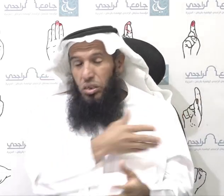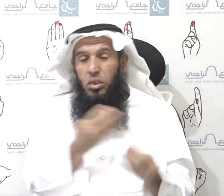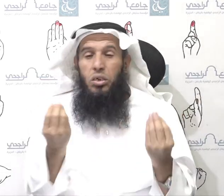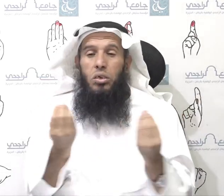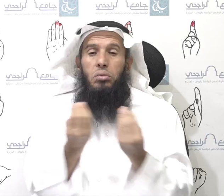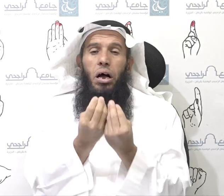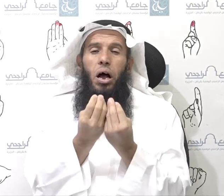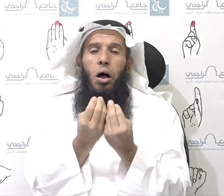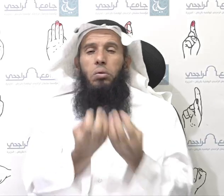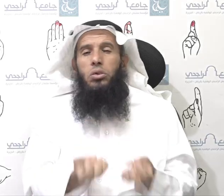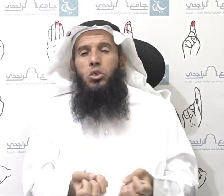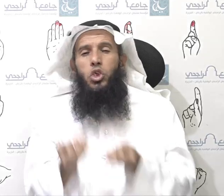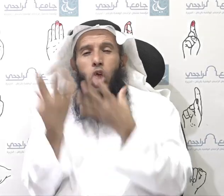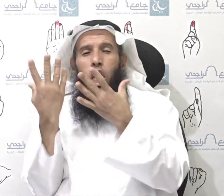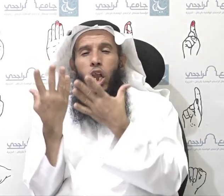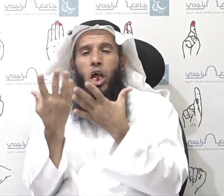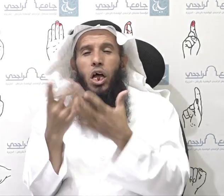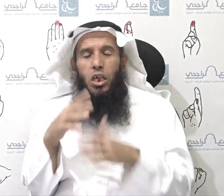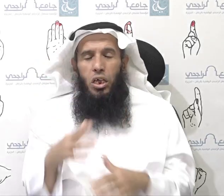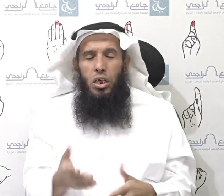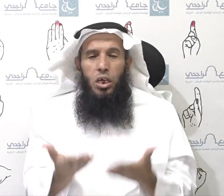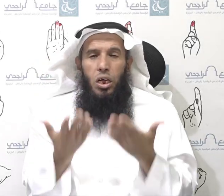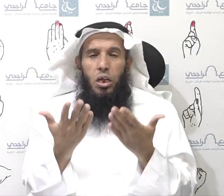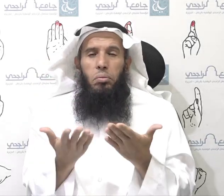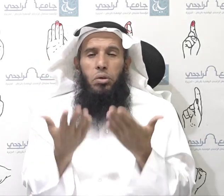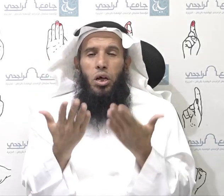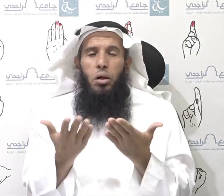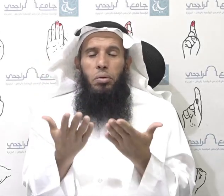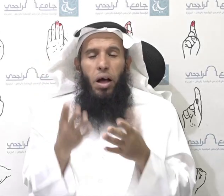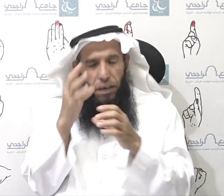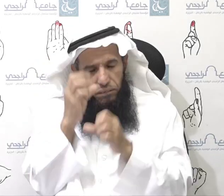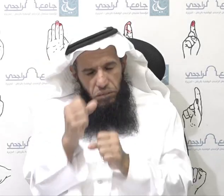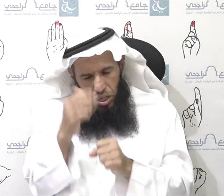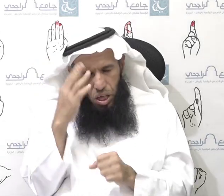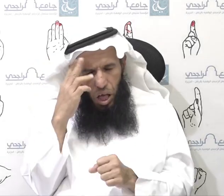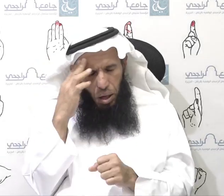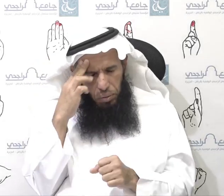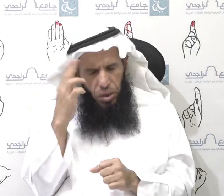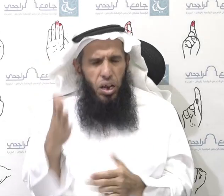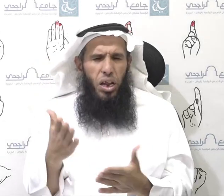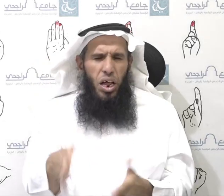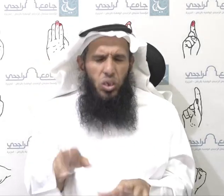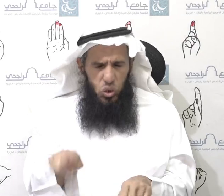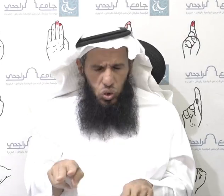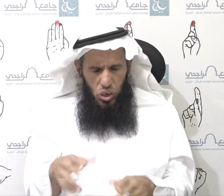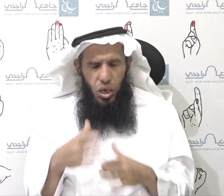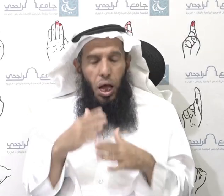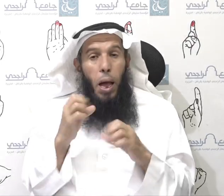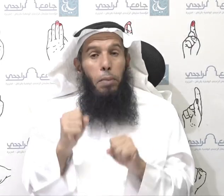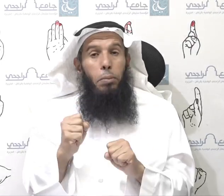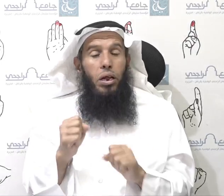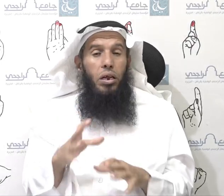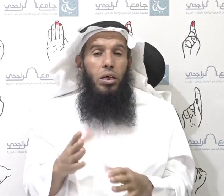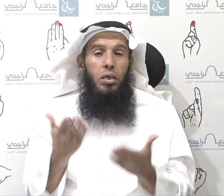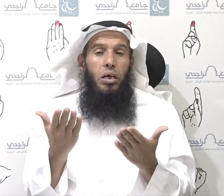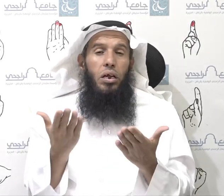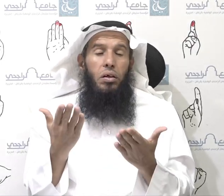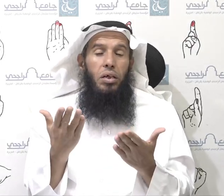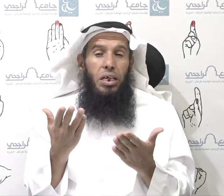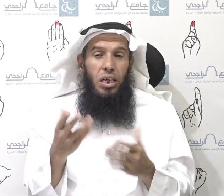النعيم يا ذا الجلال والإكرام. اللهم احفظ علينا أمننا واستقرارنا. اللهم من أرادنا